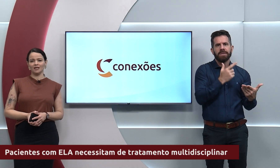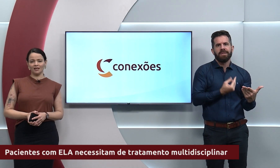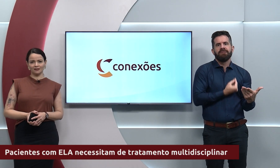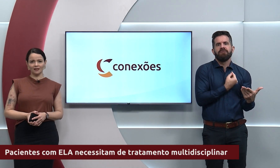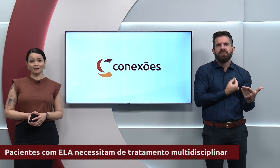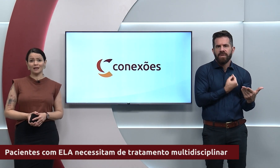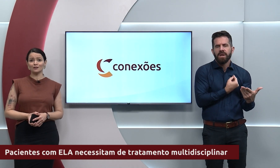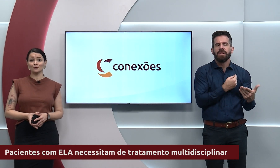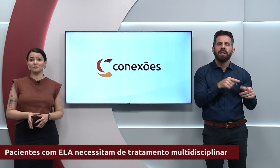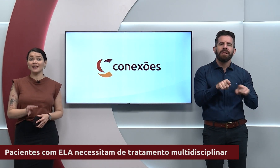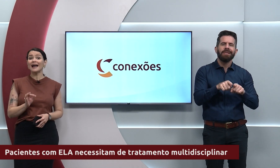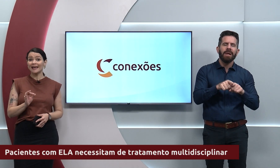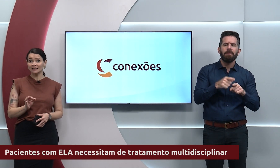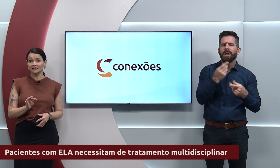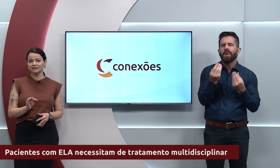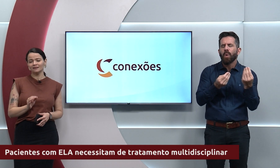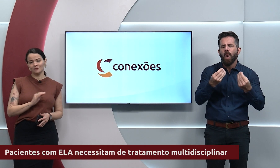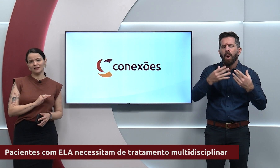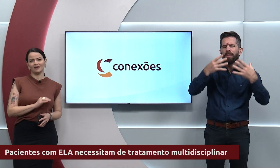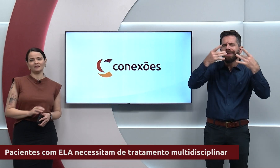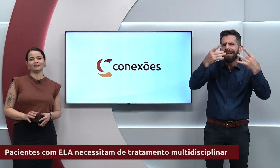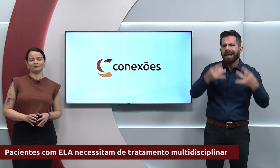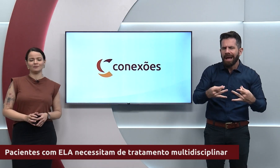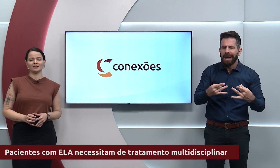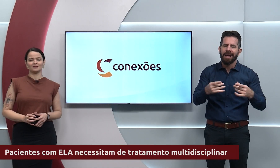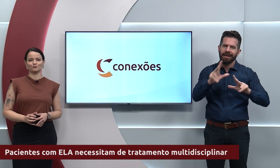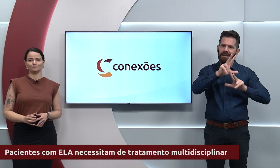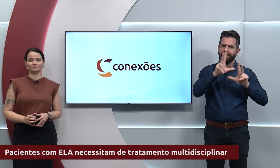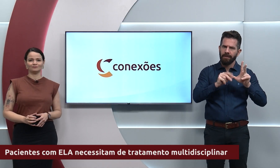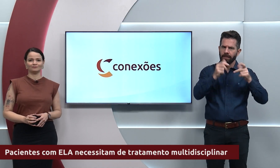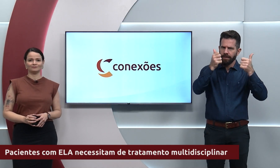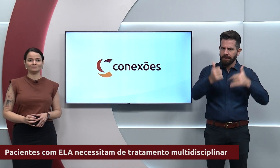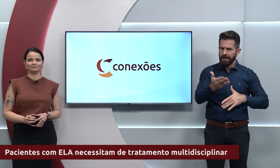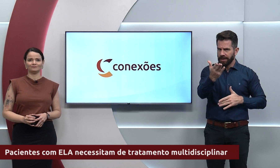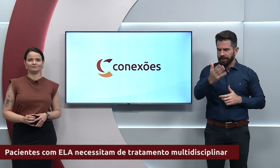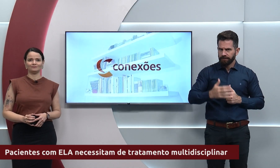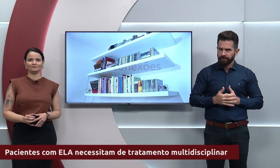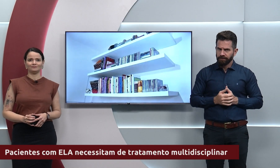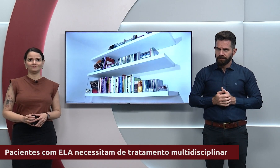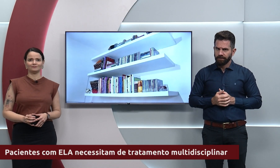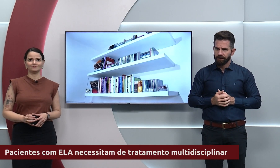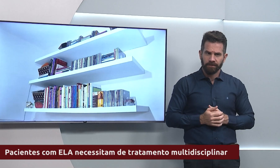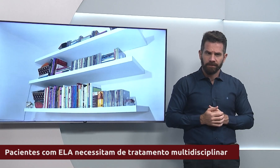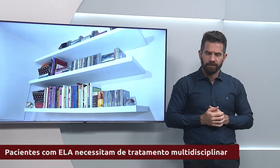pacientes. Entenda mais sobre a ELA na matéria da TV Brasil.